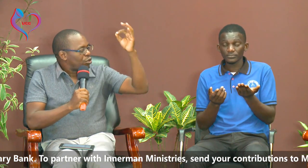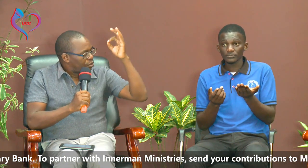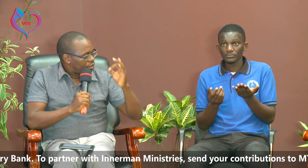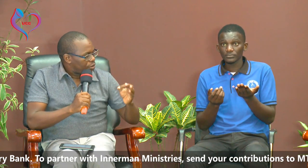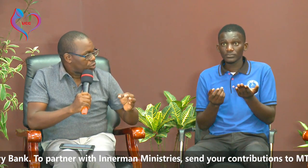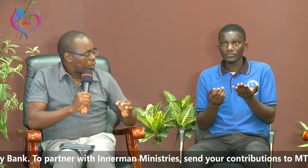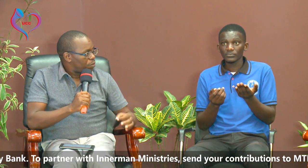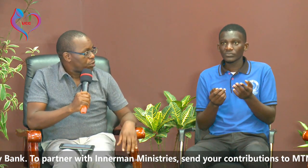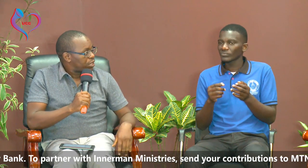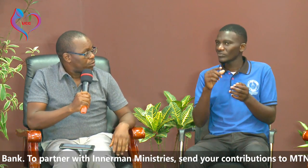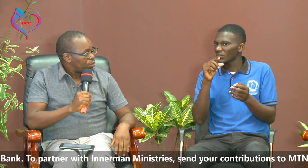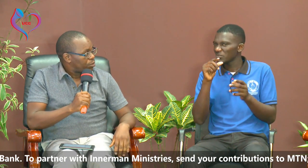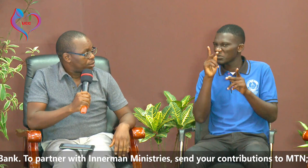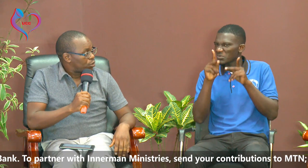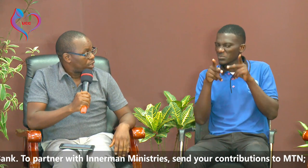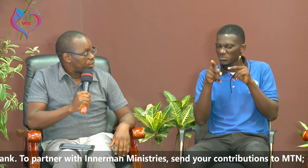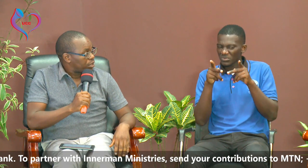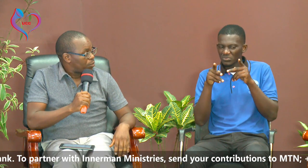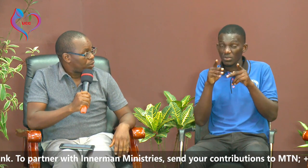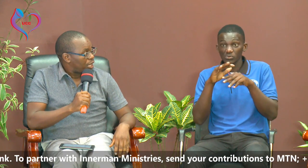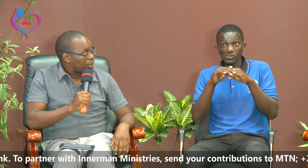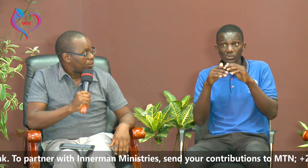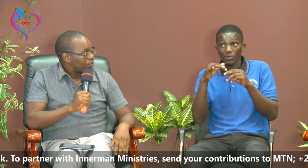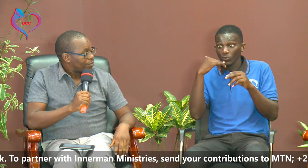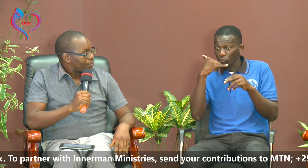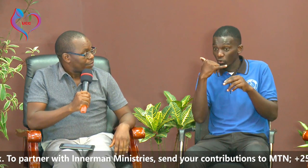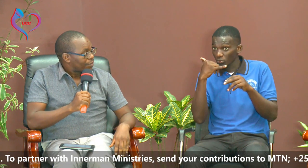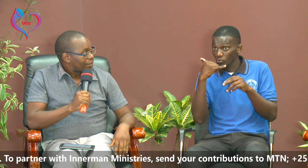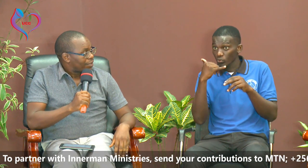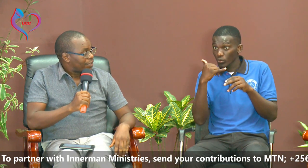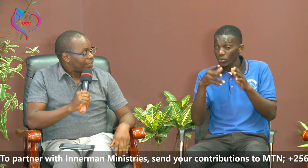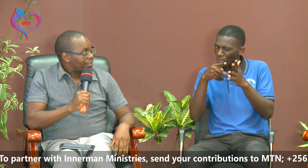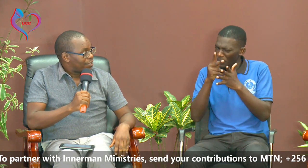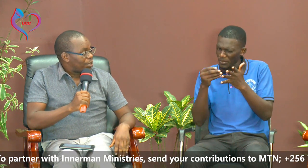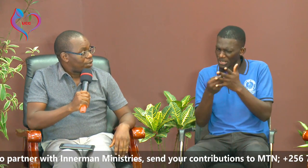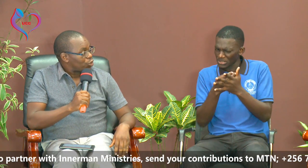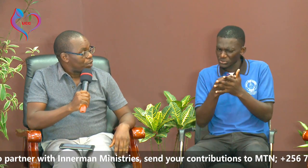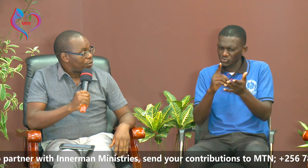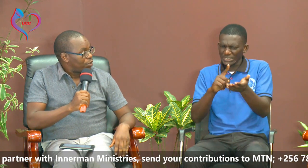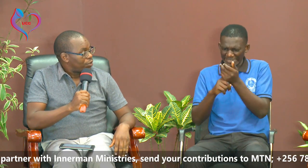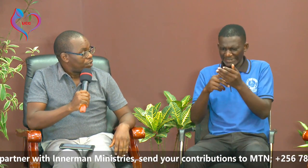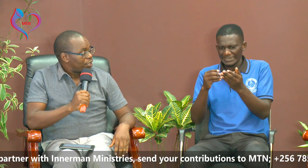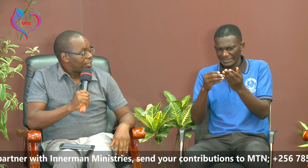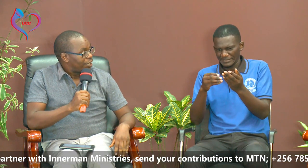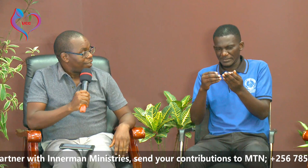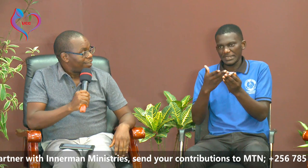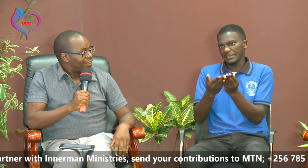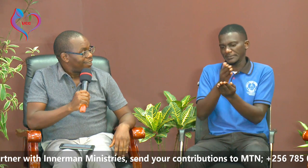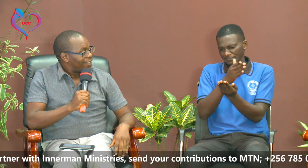batono waliosomya ku mani ya simu busimu zogola tezijira mu katabo okuchamuka walio kasomye ko ndabe kana katuna